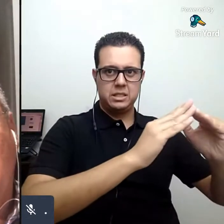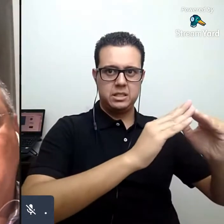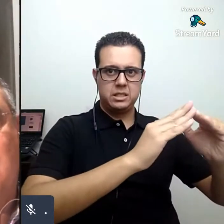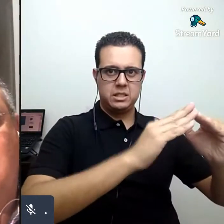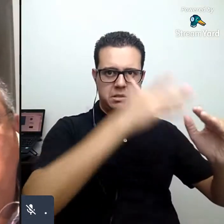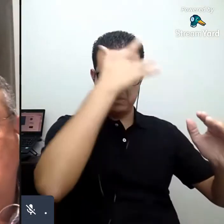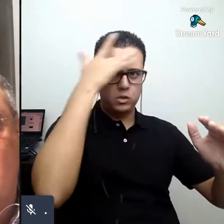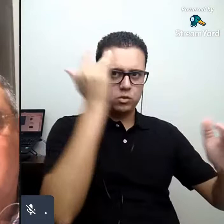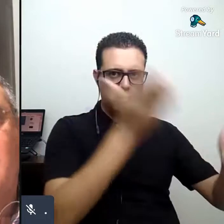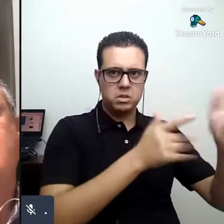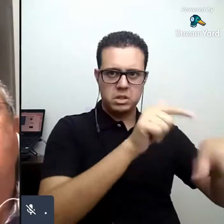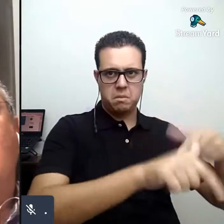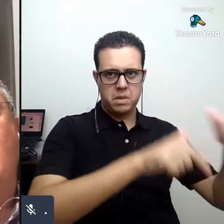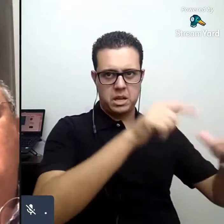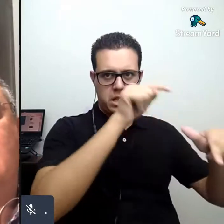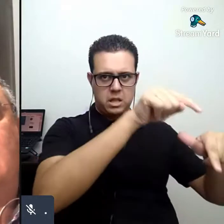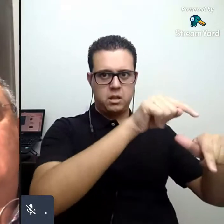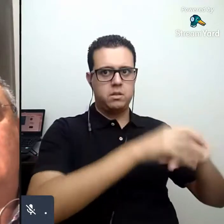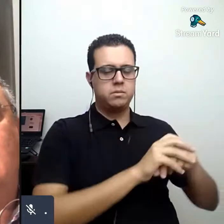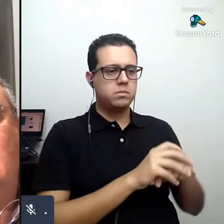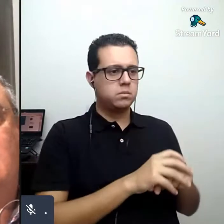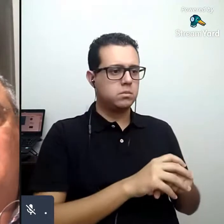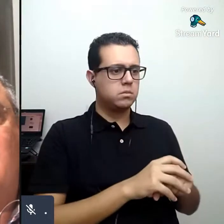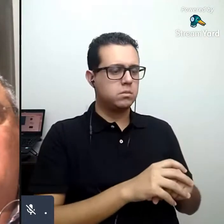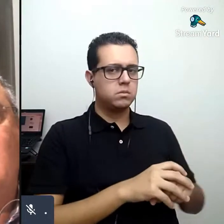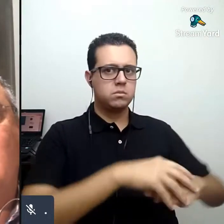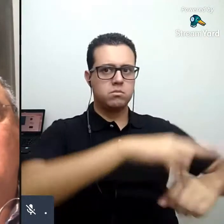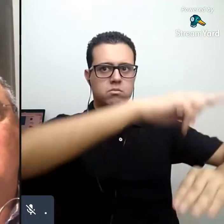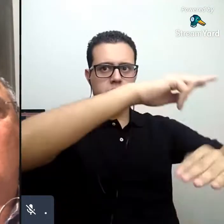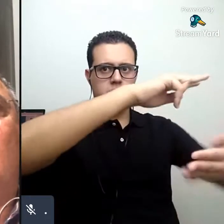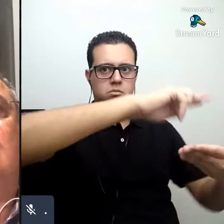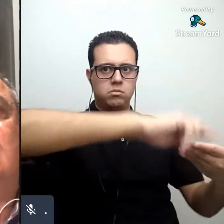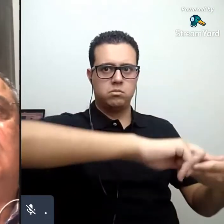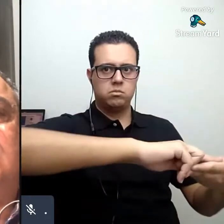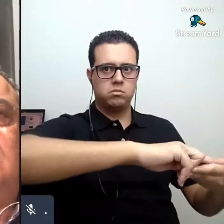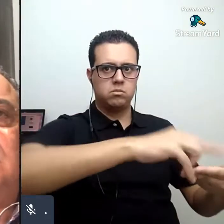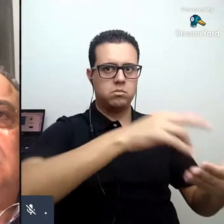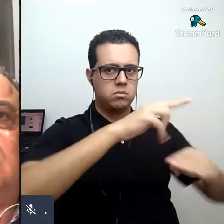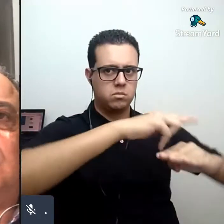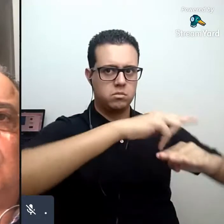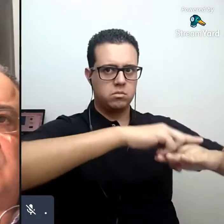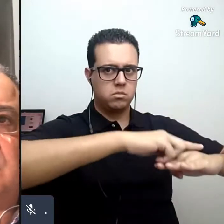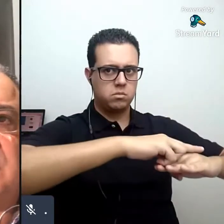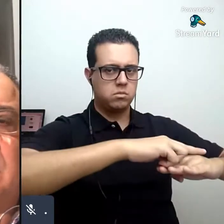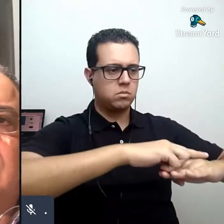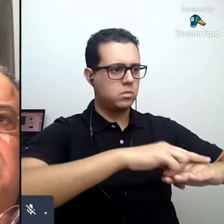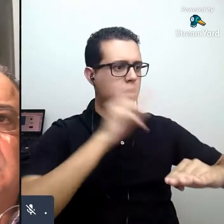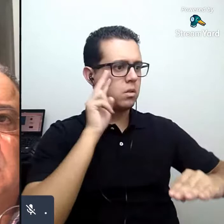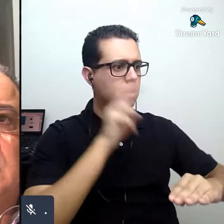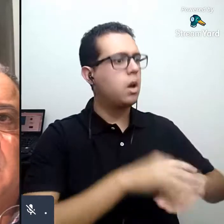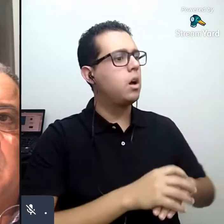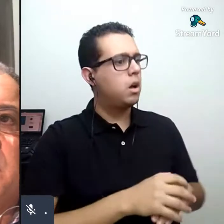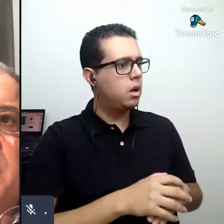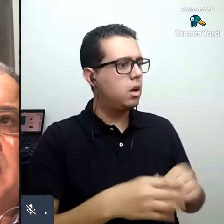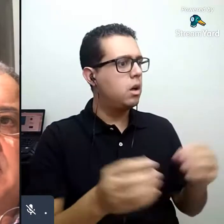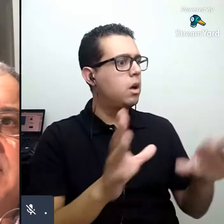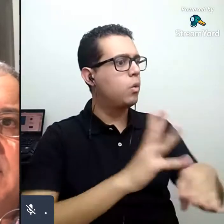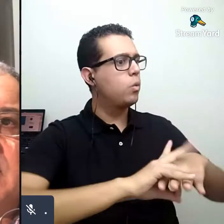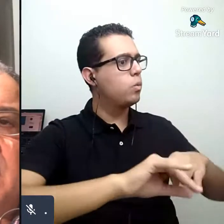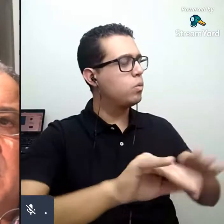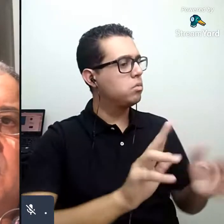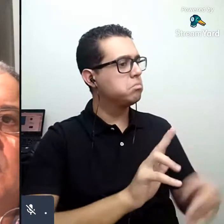talvez jovem, eles também vêm ao encontro do seu Senhor